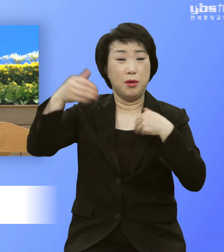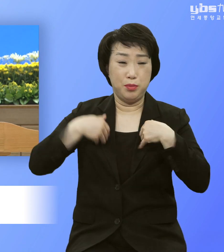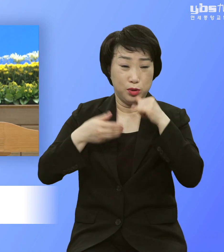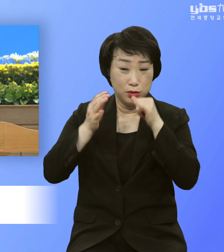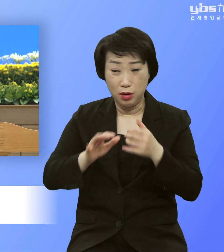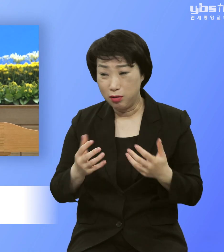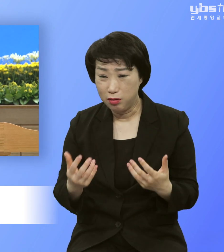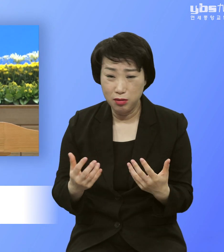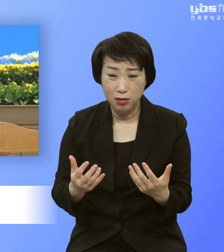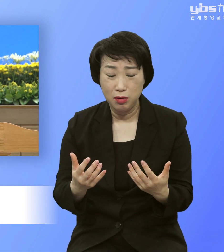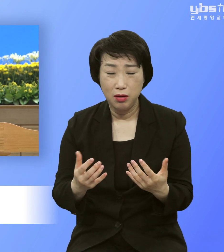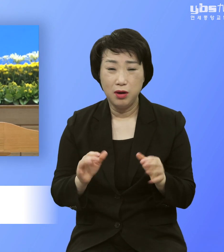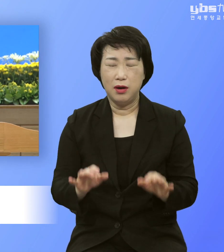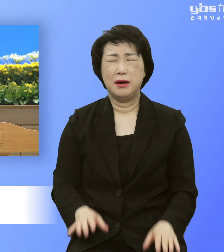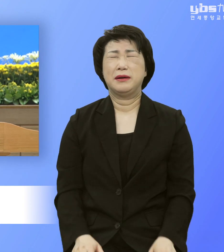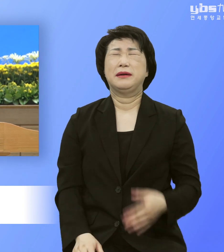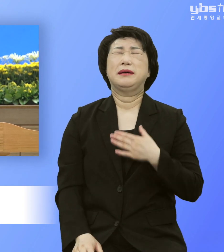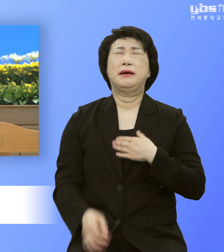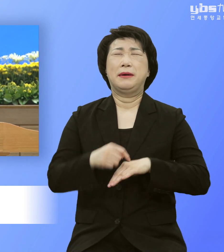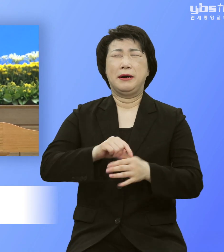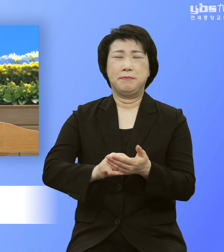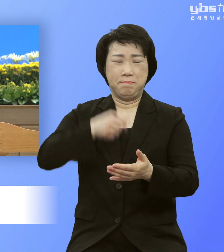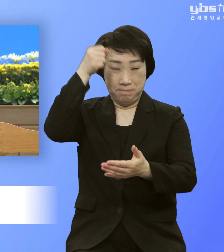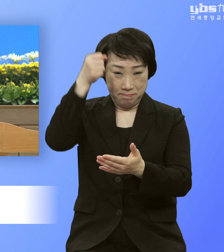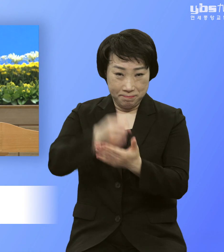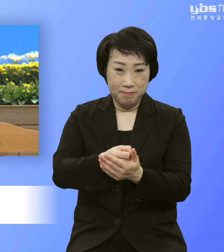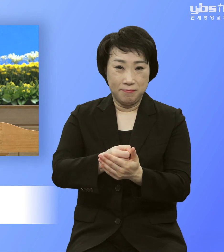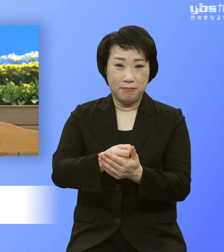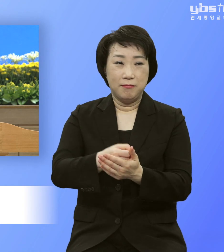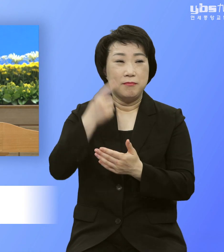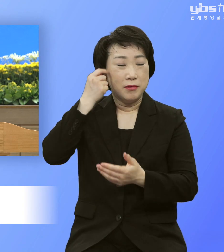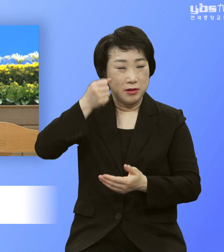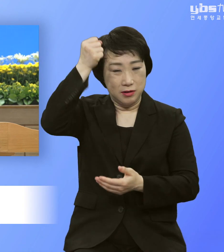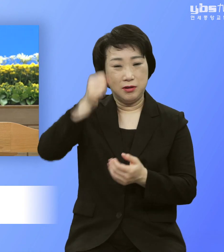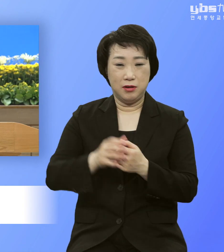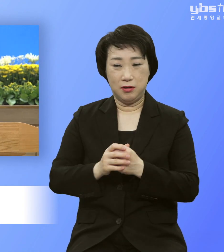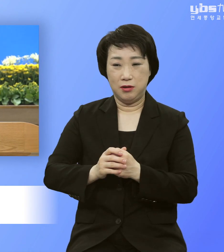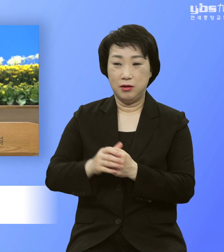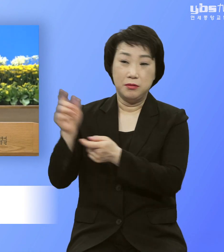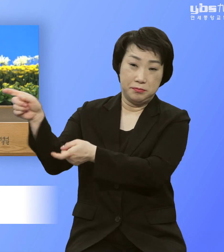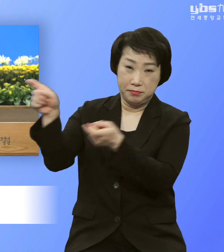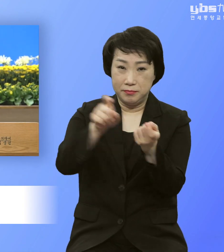되는데 내 마음속에 담대한 생각이 와서 얹어라.